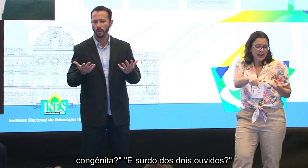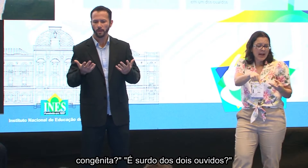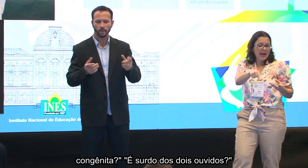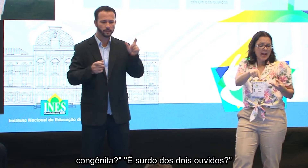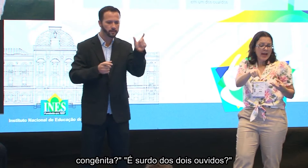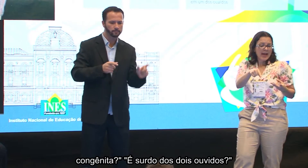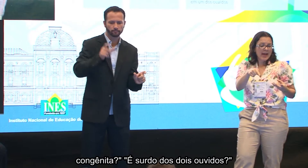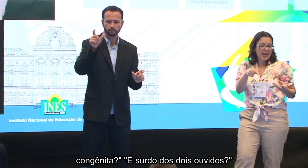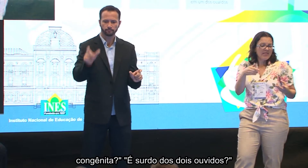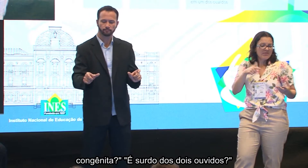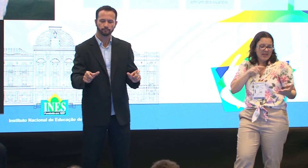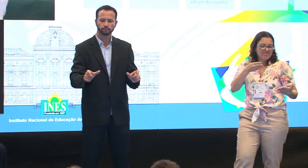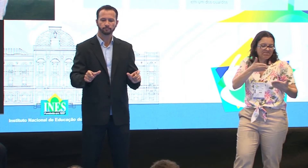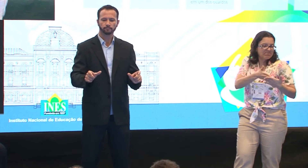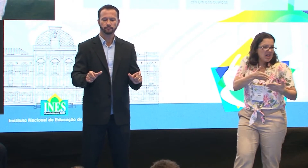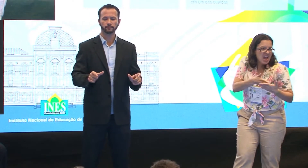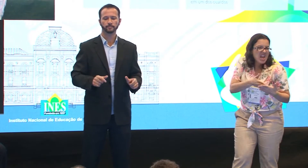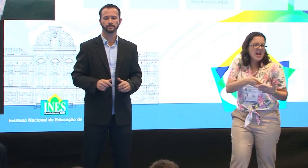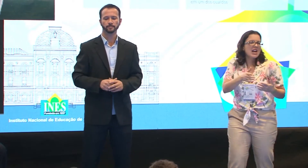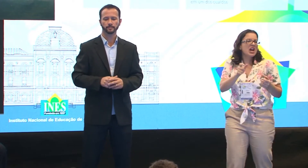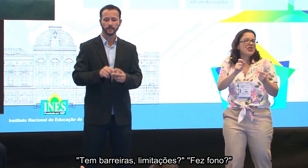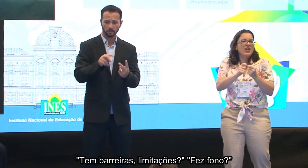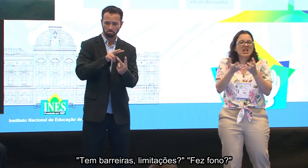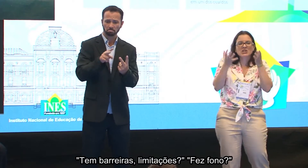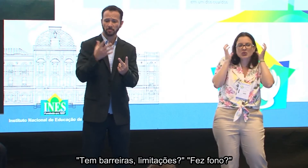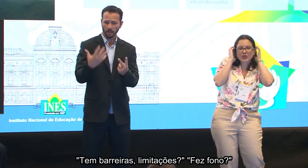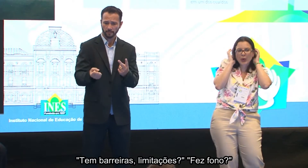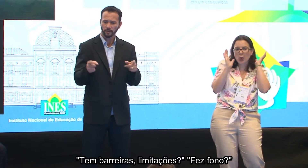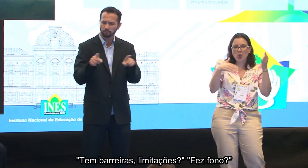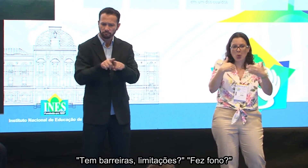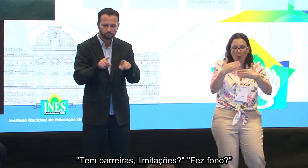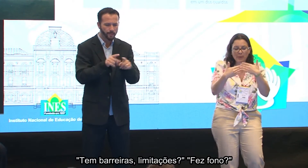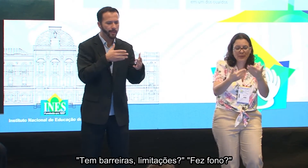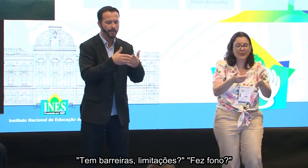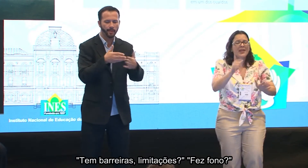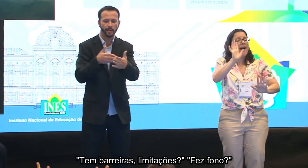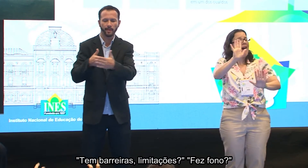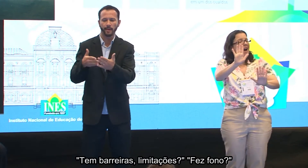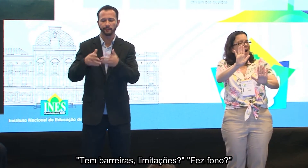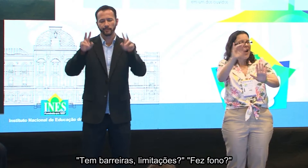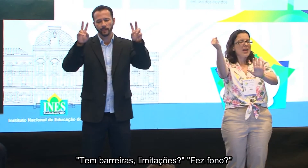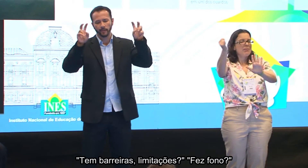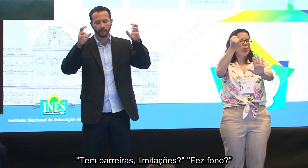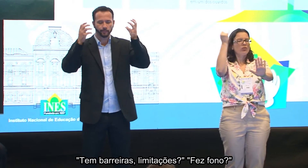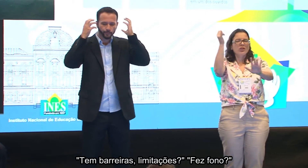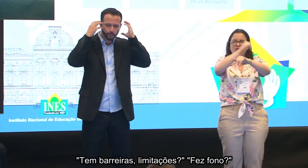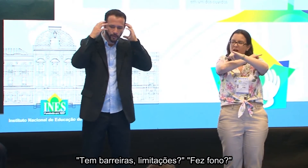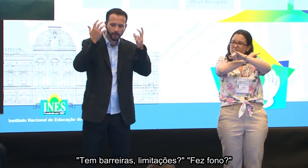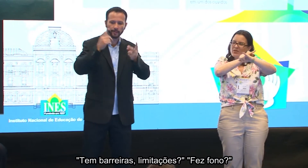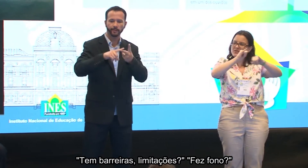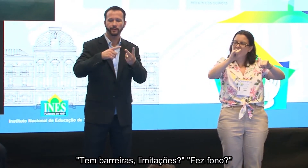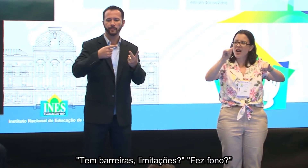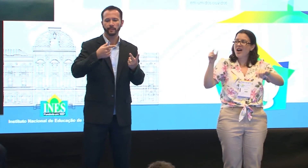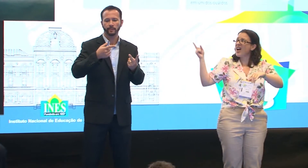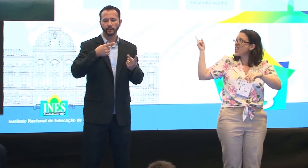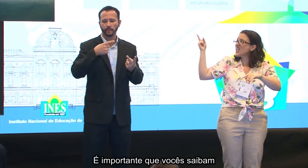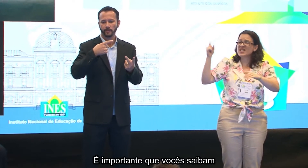dos 2 ouvidos? Tem barreiras? Limitações? Fez fono?